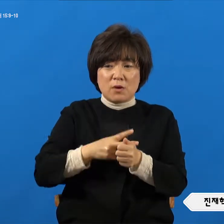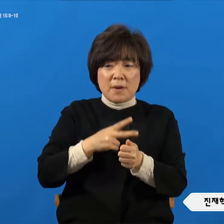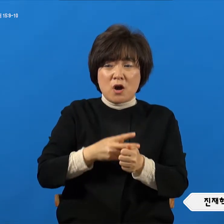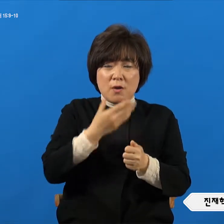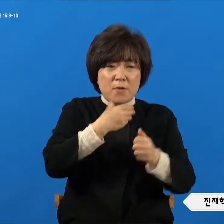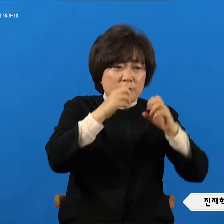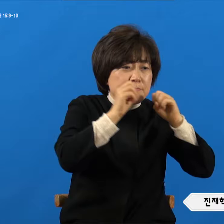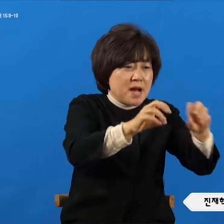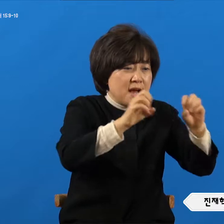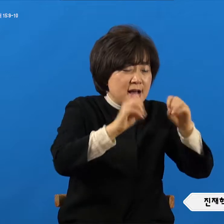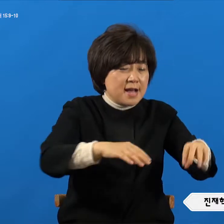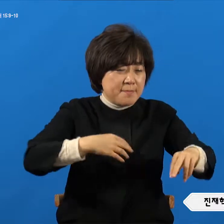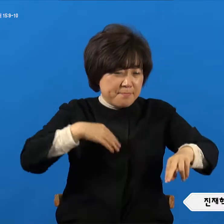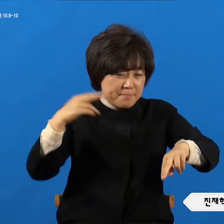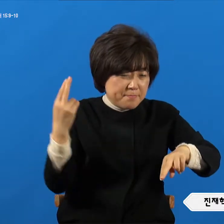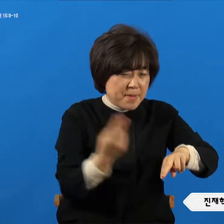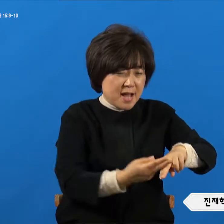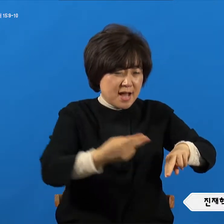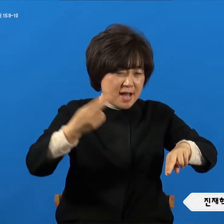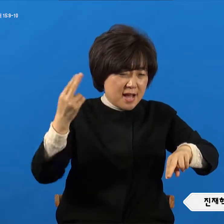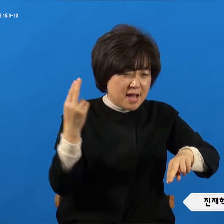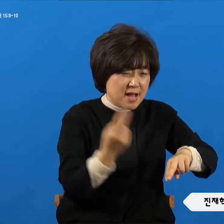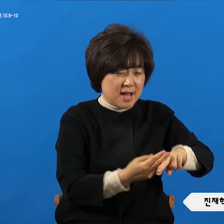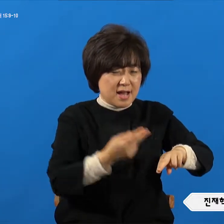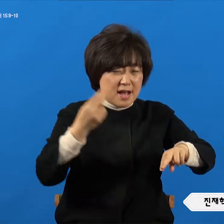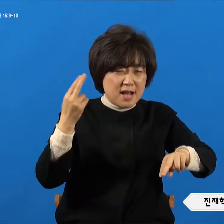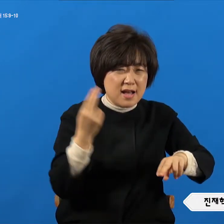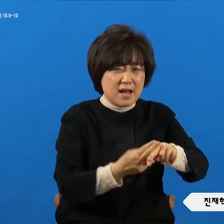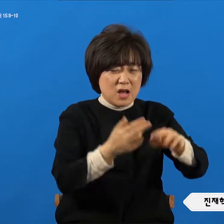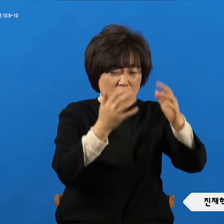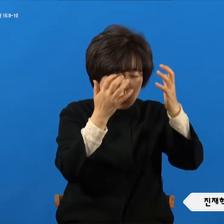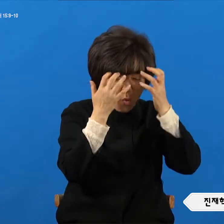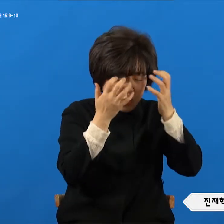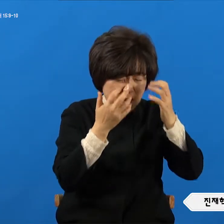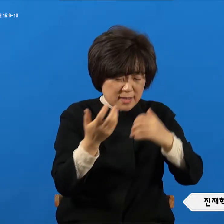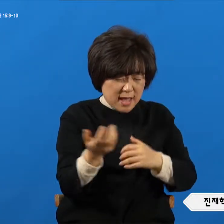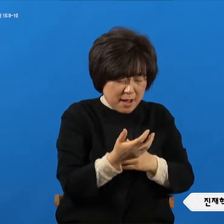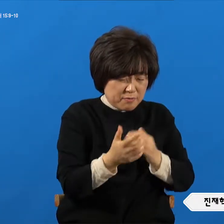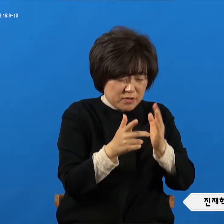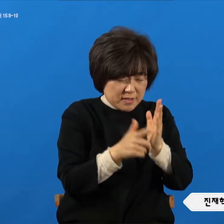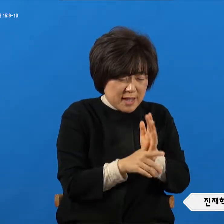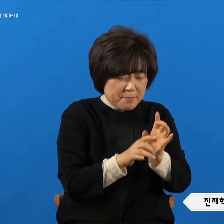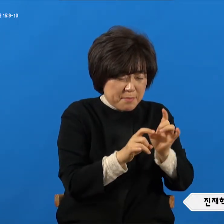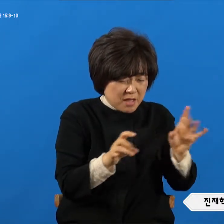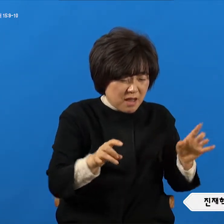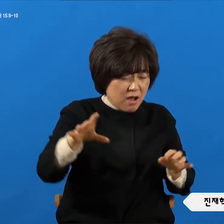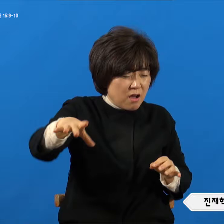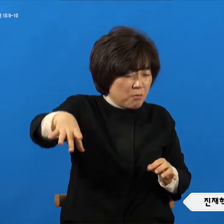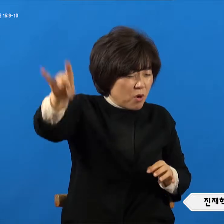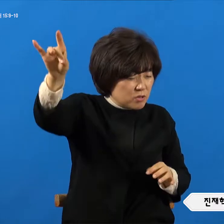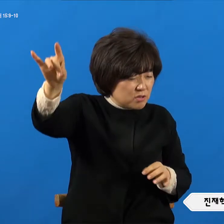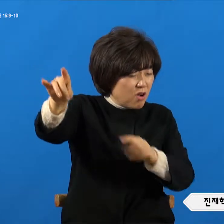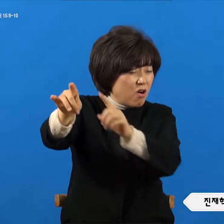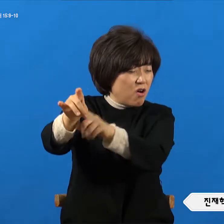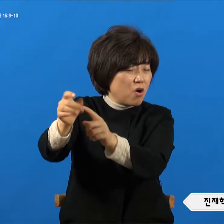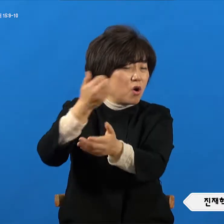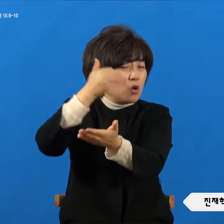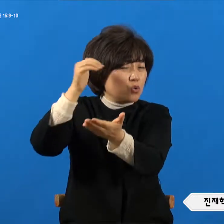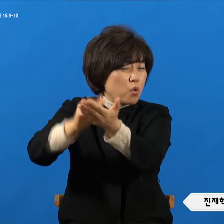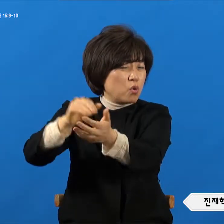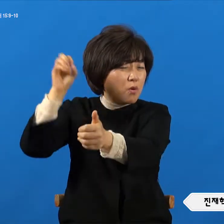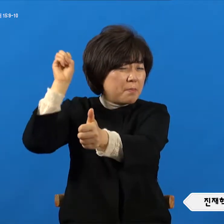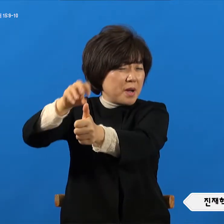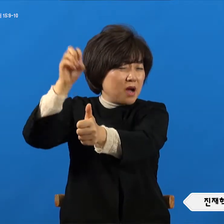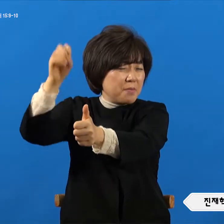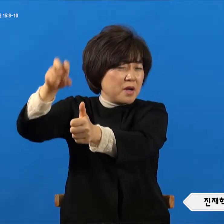때마다 태형을 당하고 순교의 위기와 고난과 아픔이 있을 때마다 먼저 그렇게 돌로